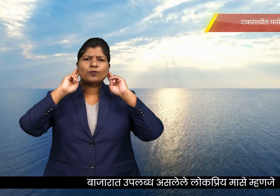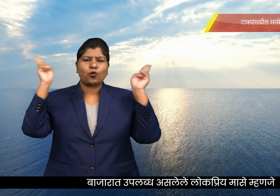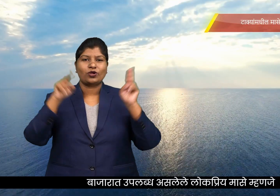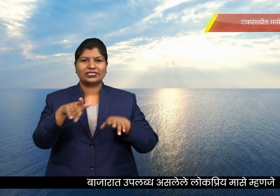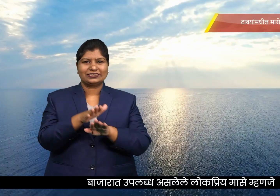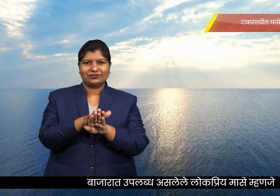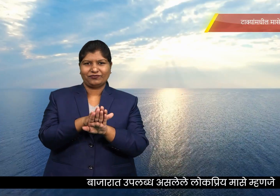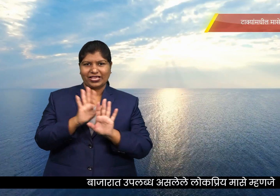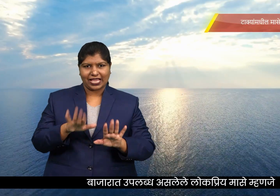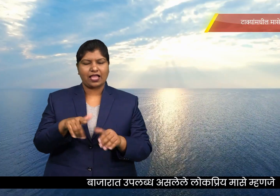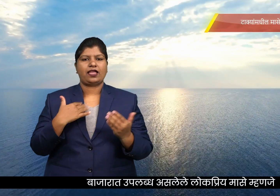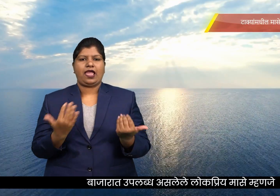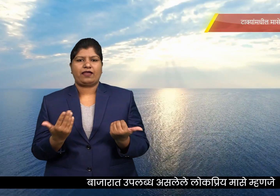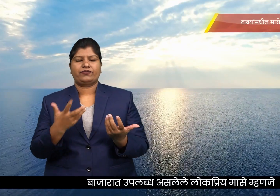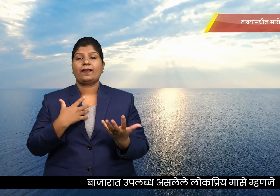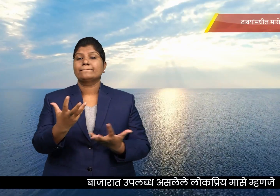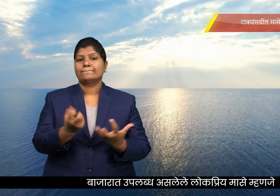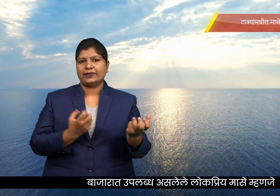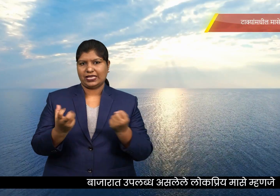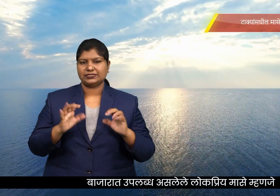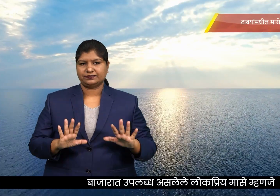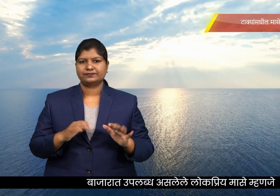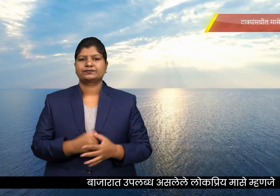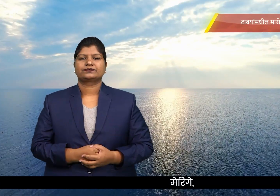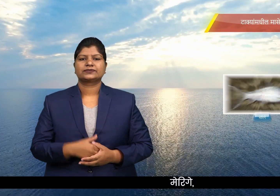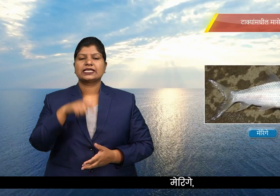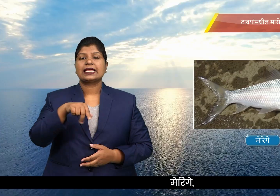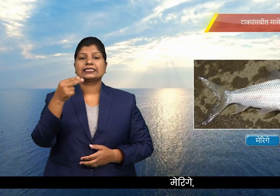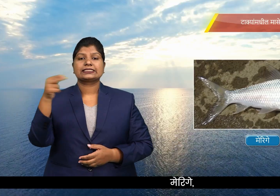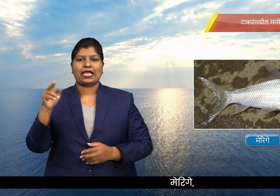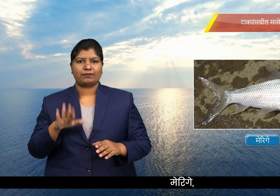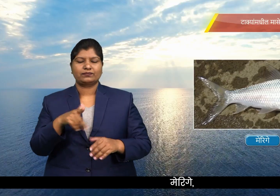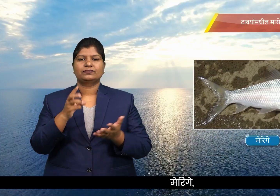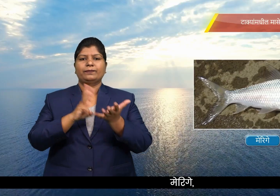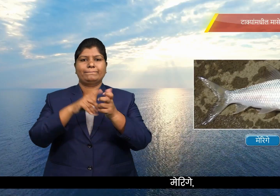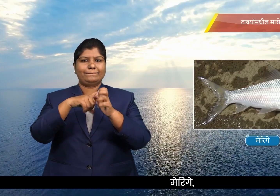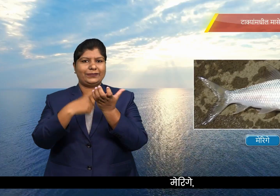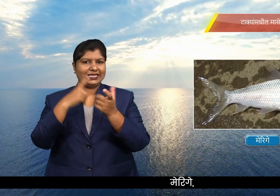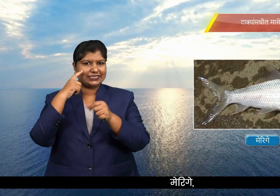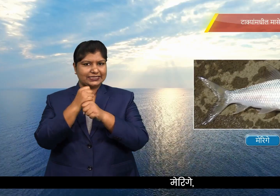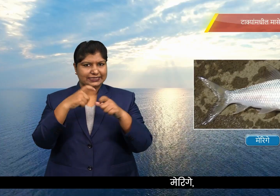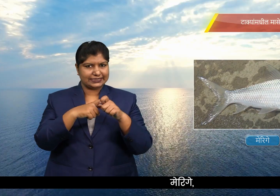बाजारात उपलब्ध असलेली लोकप्रिय मासे म्हणजे मेरीगो,